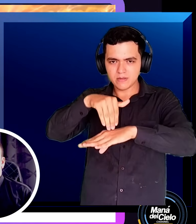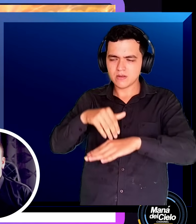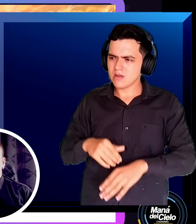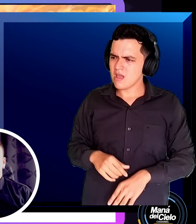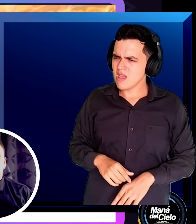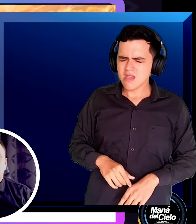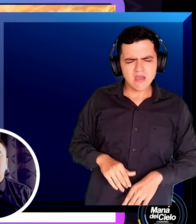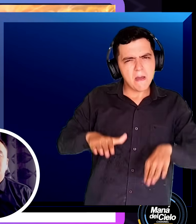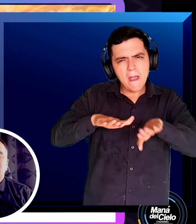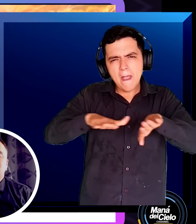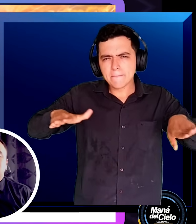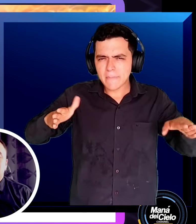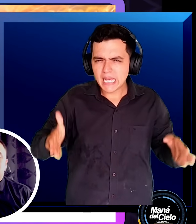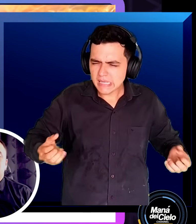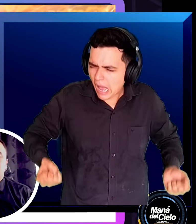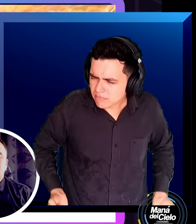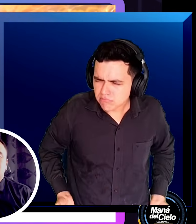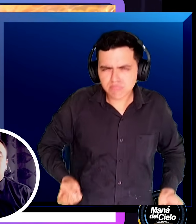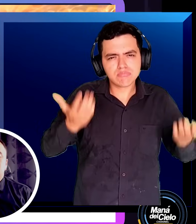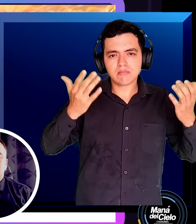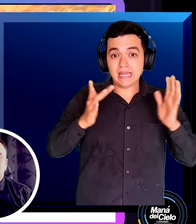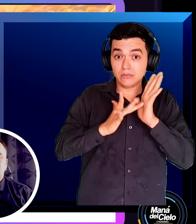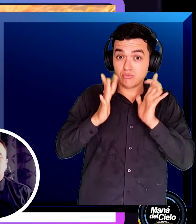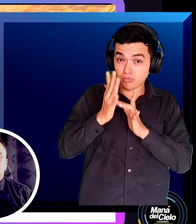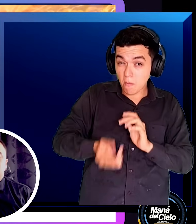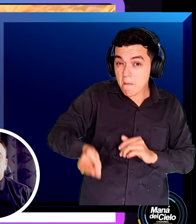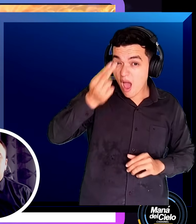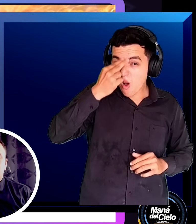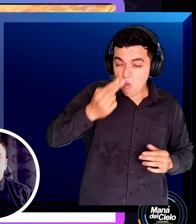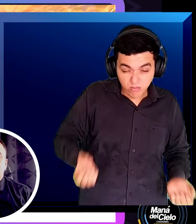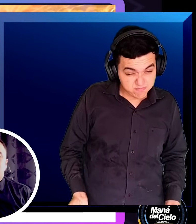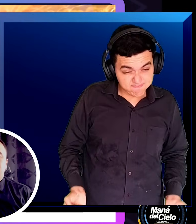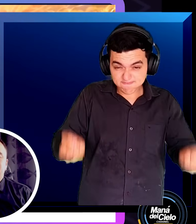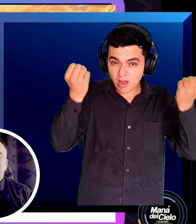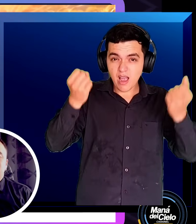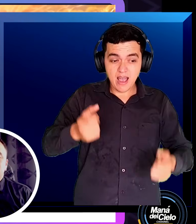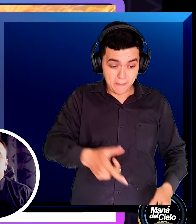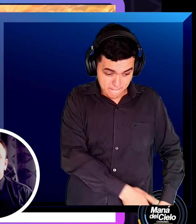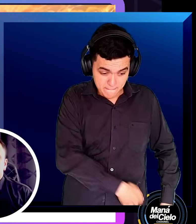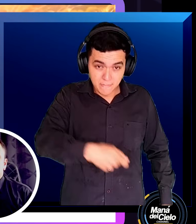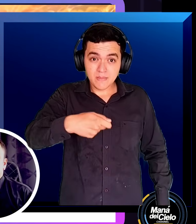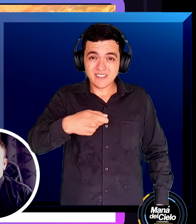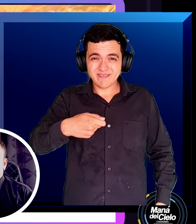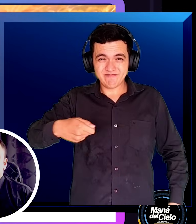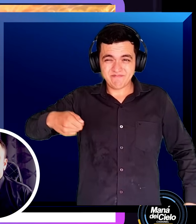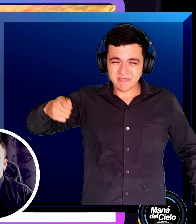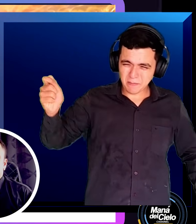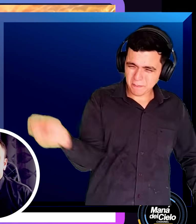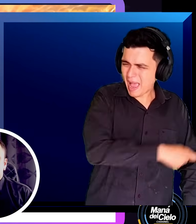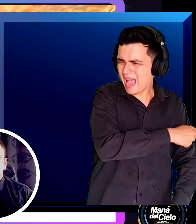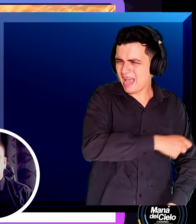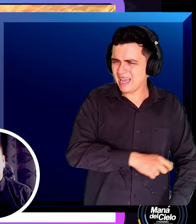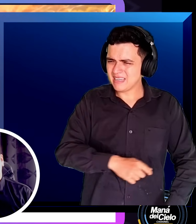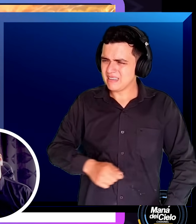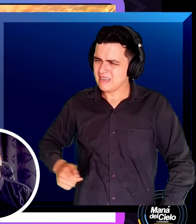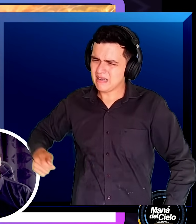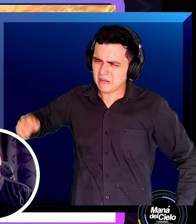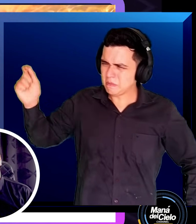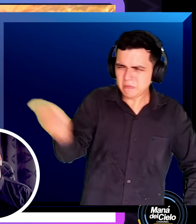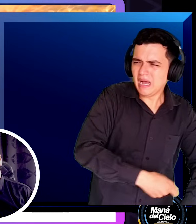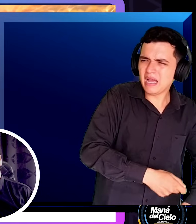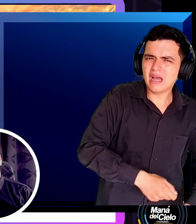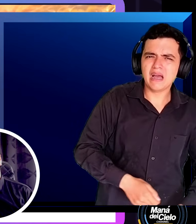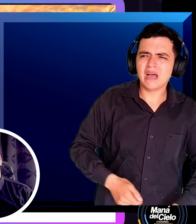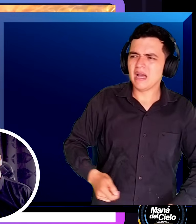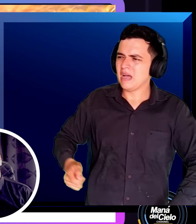Nosotros somos los que no entendemos, los que ignoramos mucha cosa. Alabanzas al